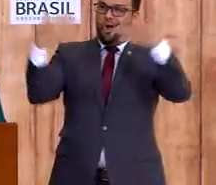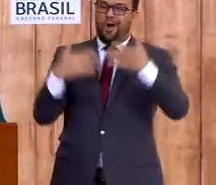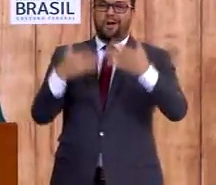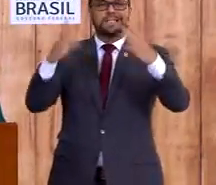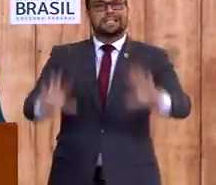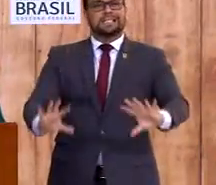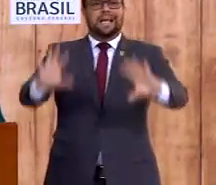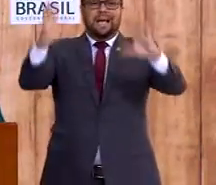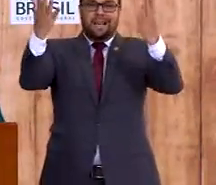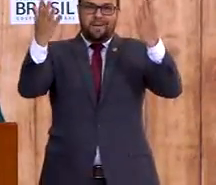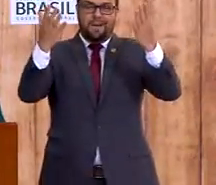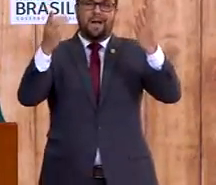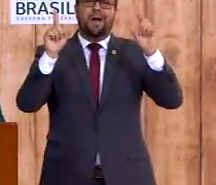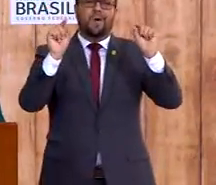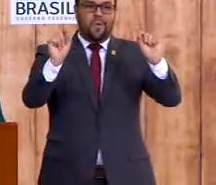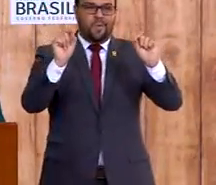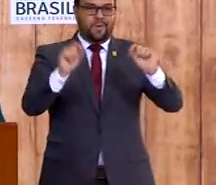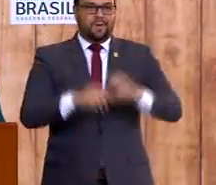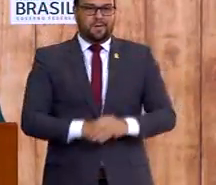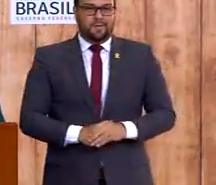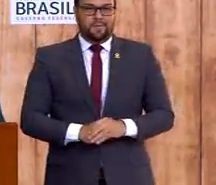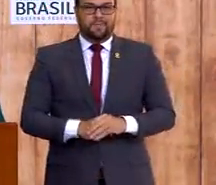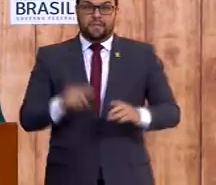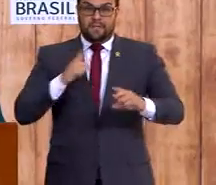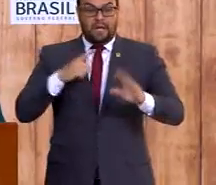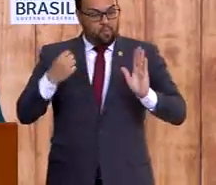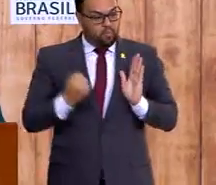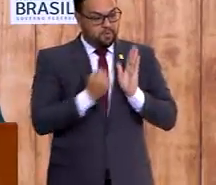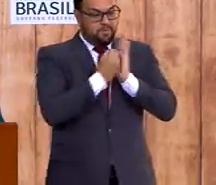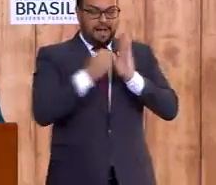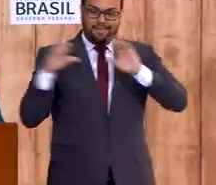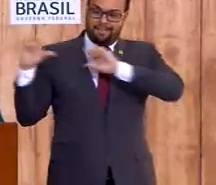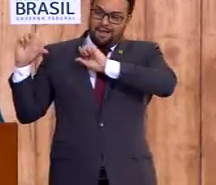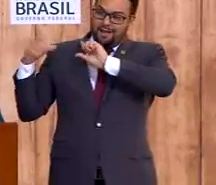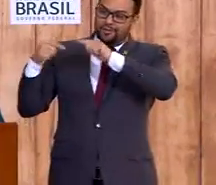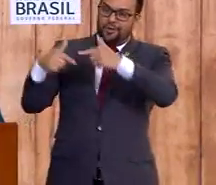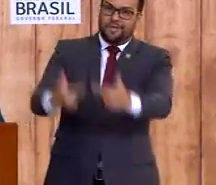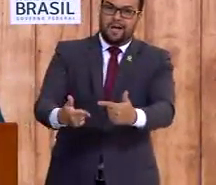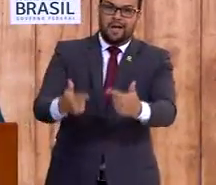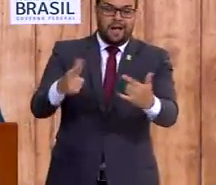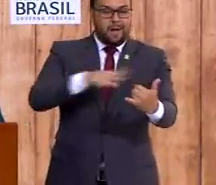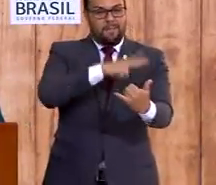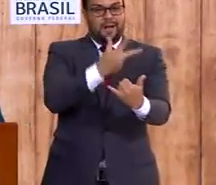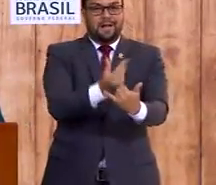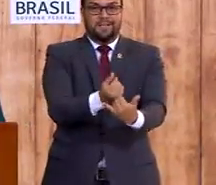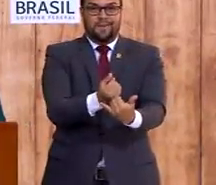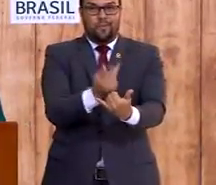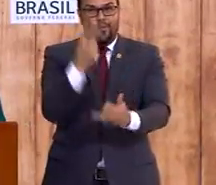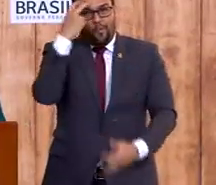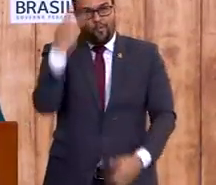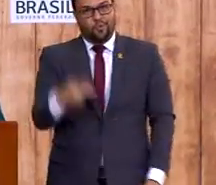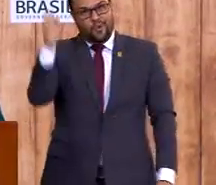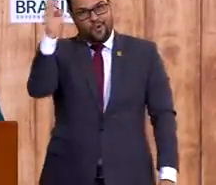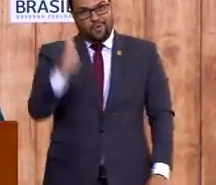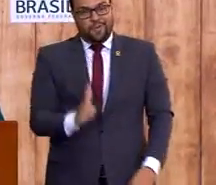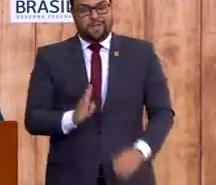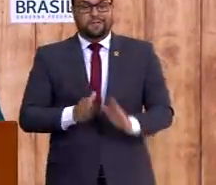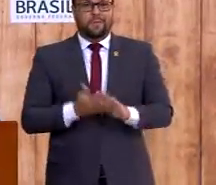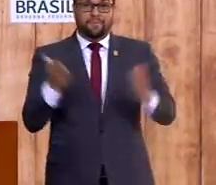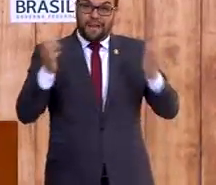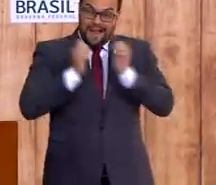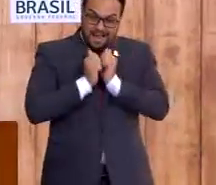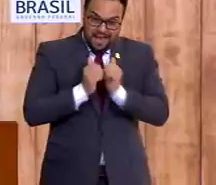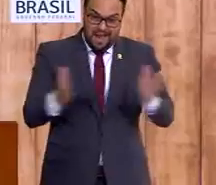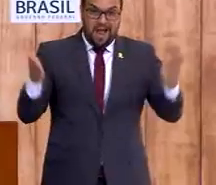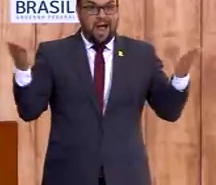Celebrar o reconhecimento das matrizes tradicionais do Forró como patrimônio cultural brasileiro e a partir